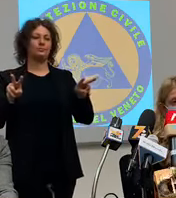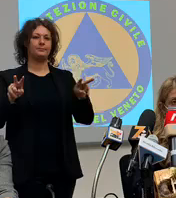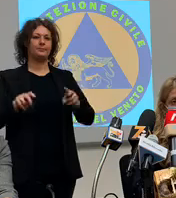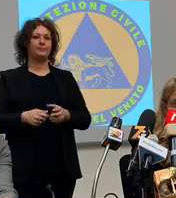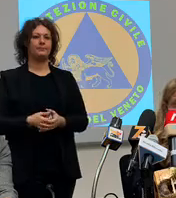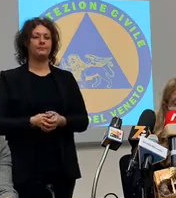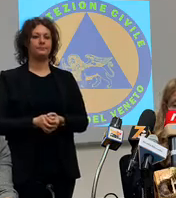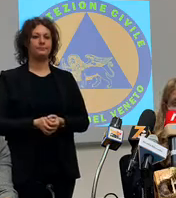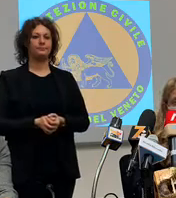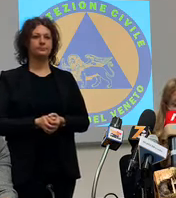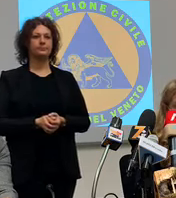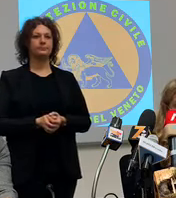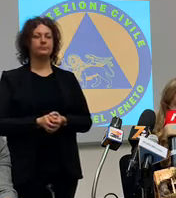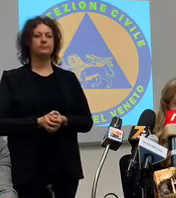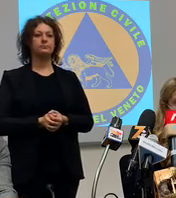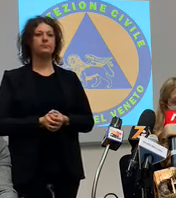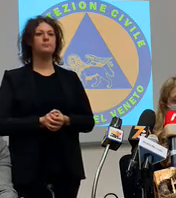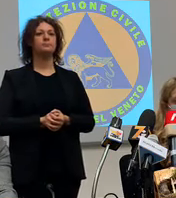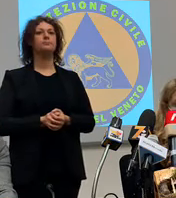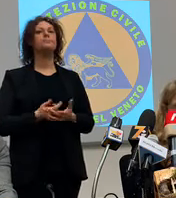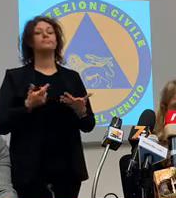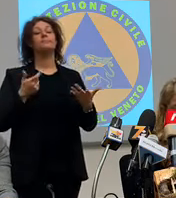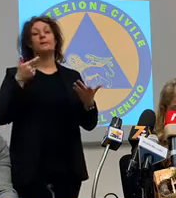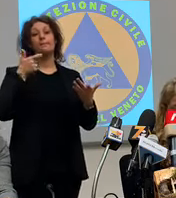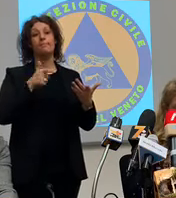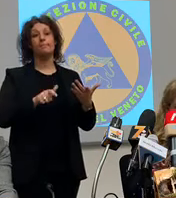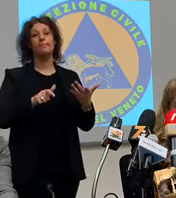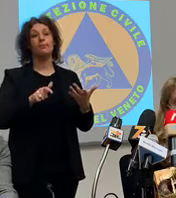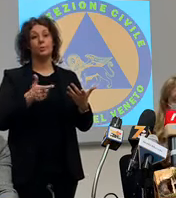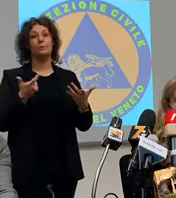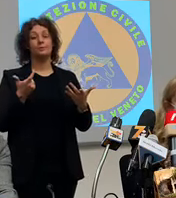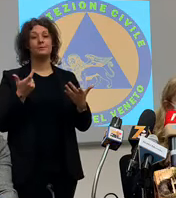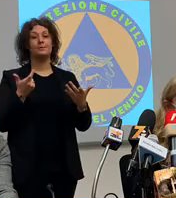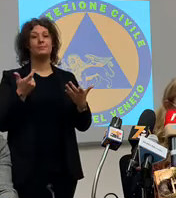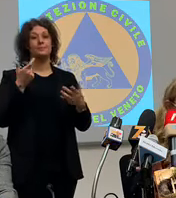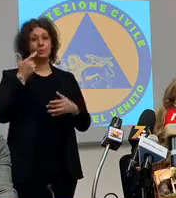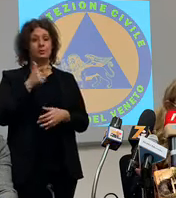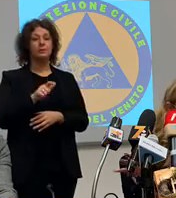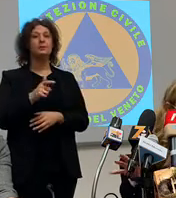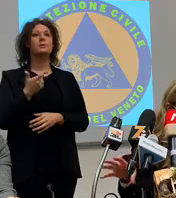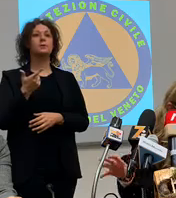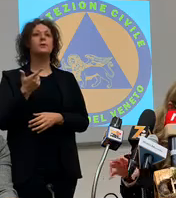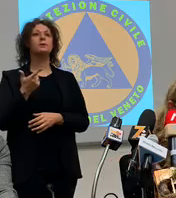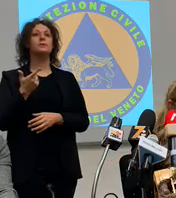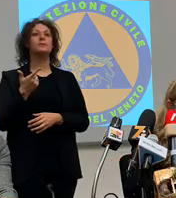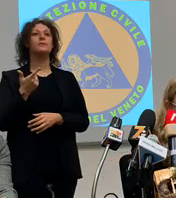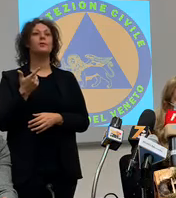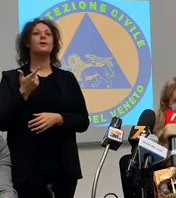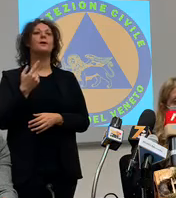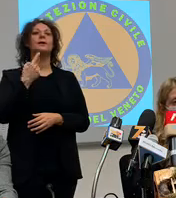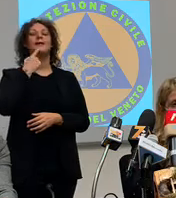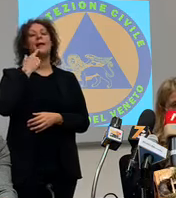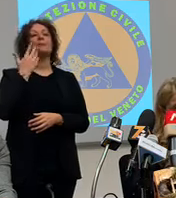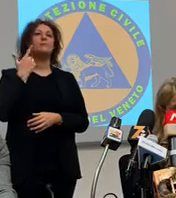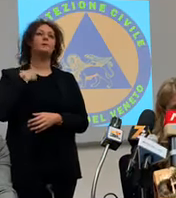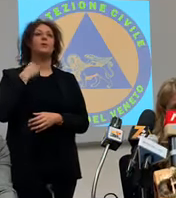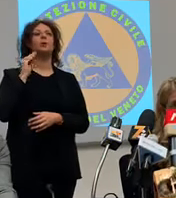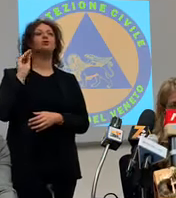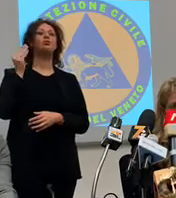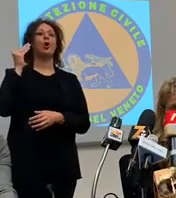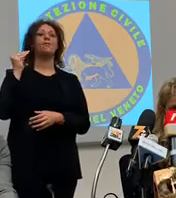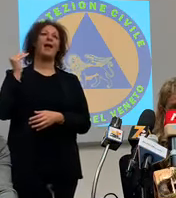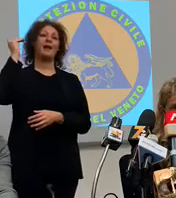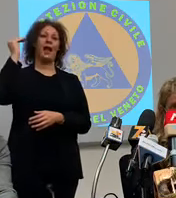quanto riguarda le scuole perché sicuramente non dobbiamo dimenticare che anche la fascia pediatrica o dei giovani adulti può essere